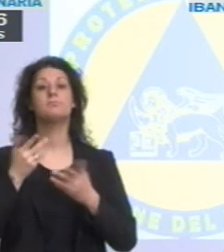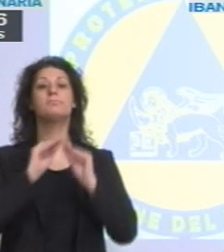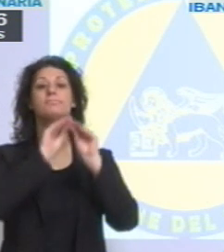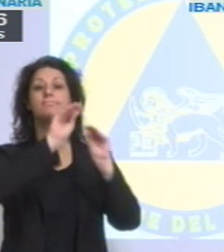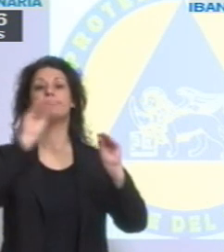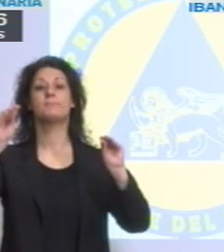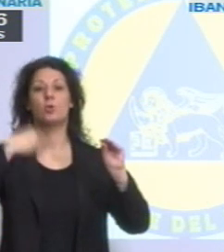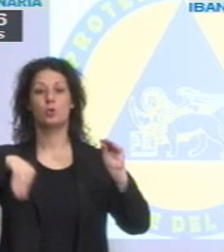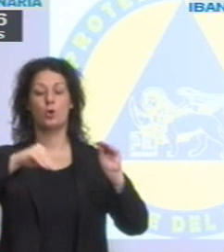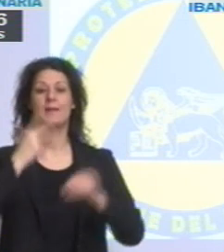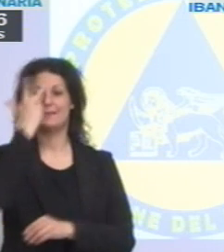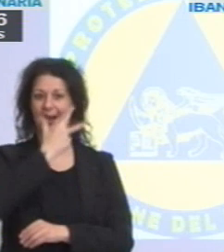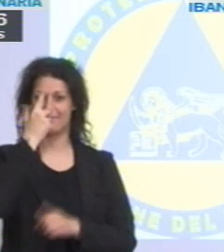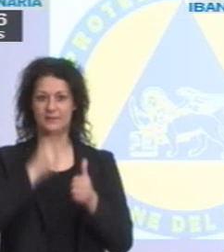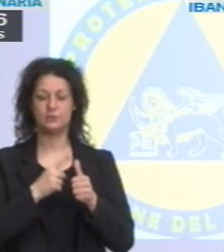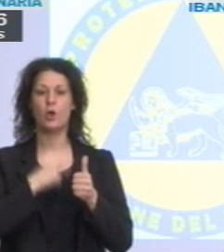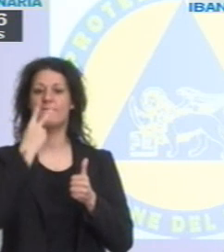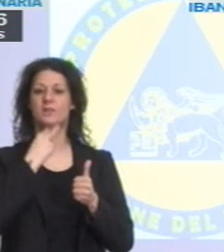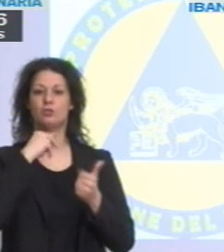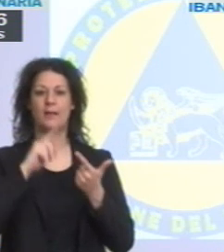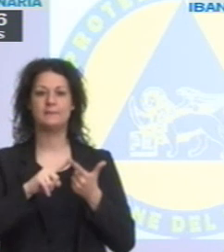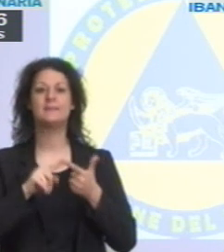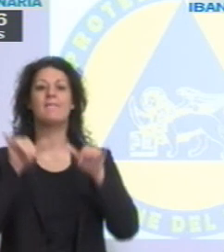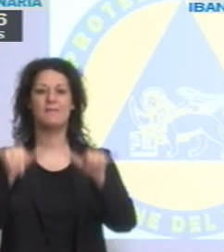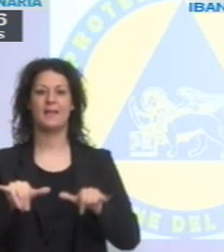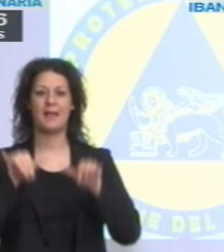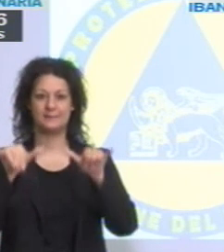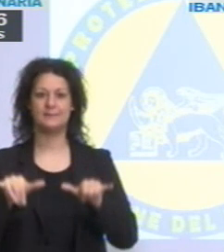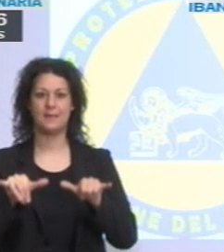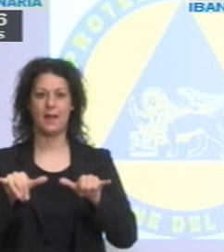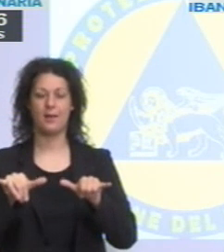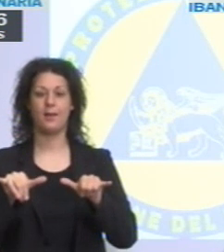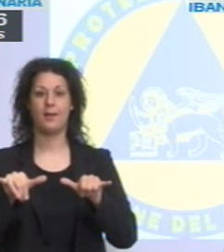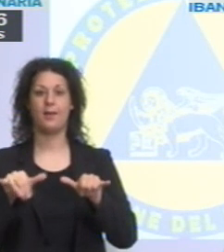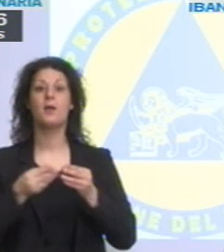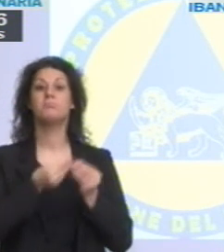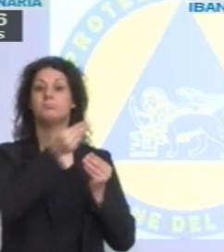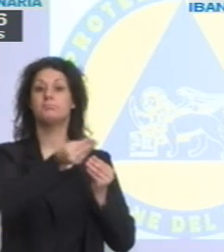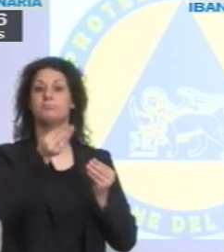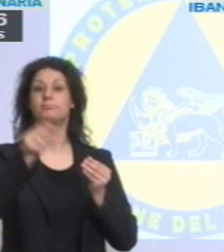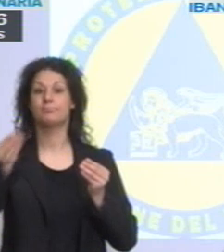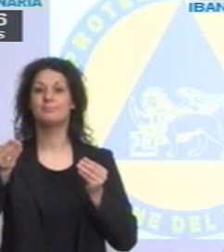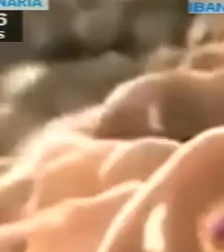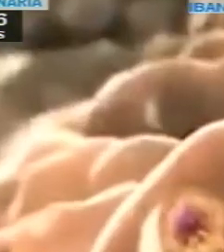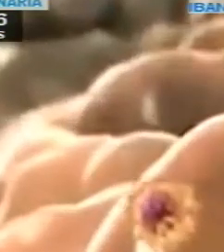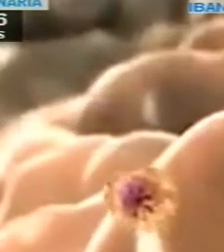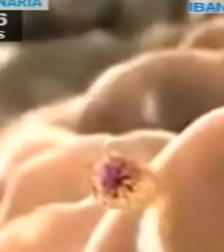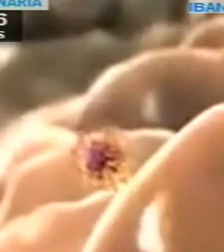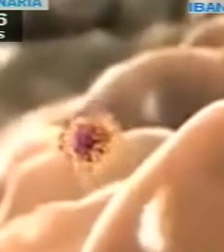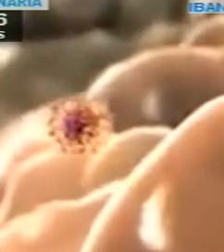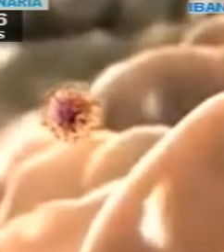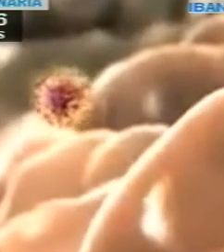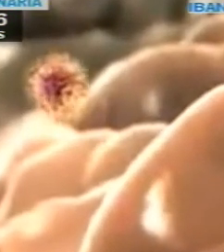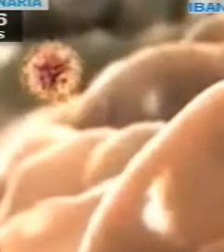di Treviso, Vicenza e Venezia delle macchine che ha già il professor Crisanti a Padova.